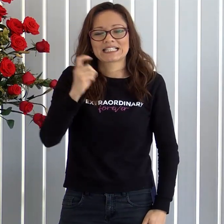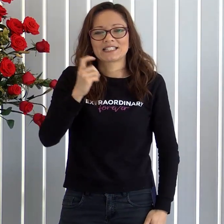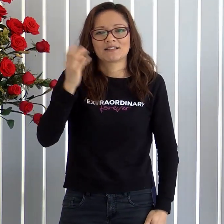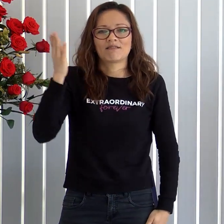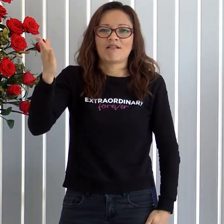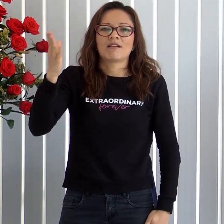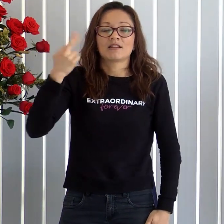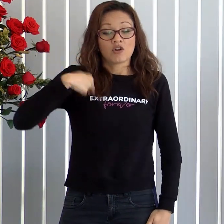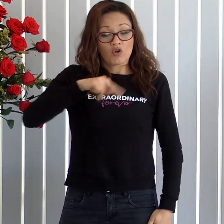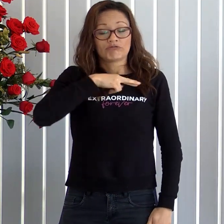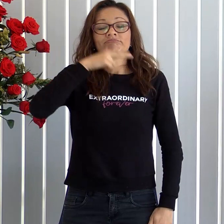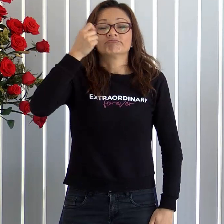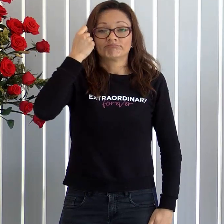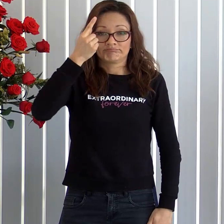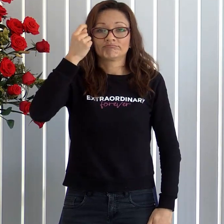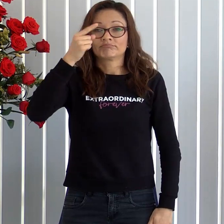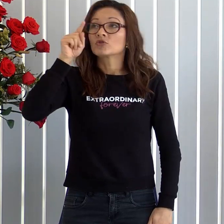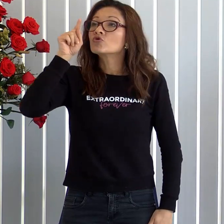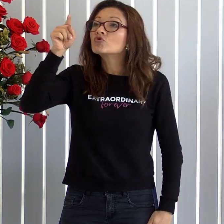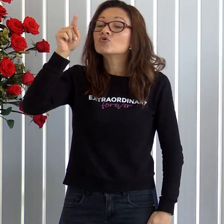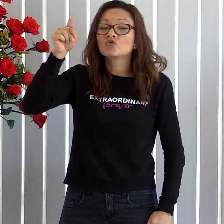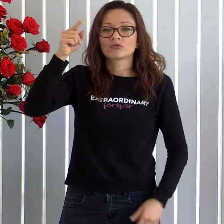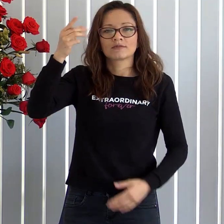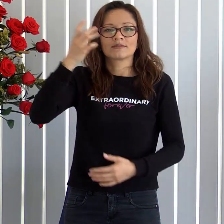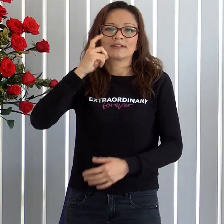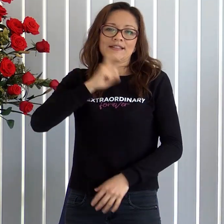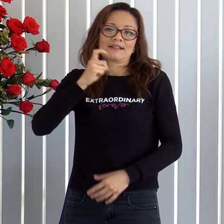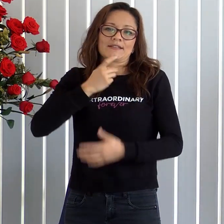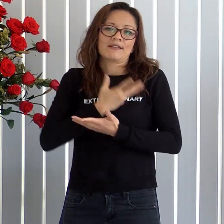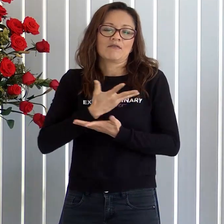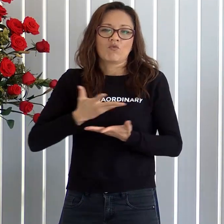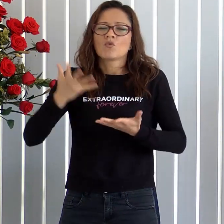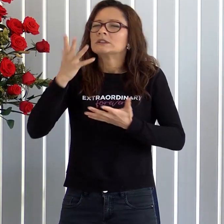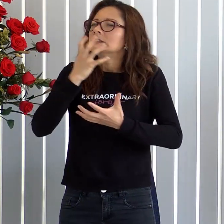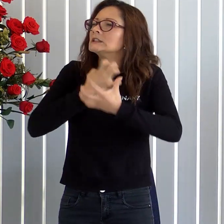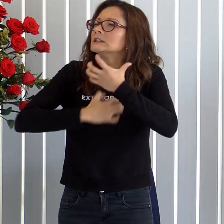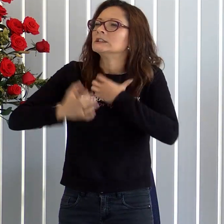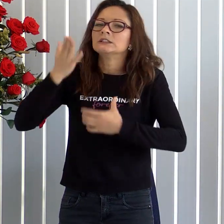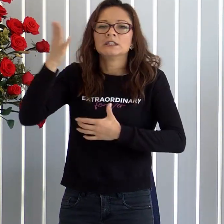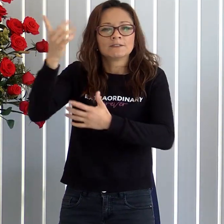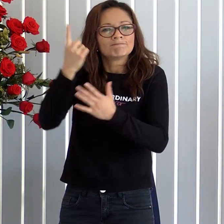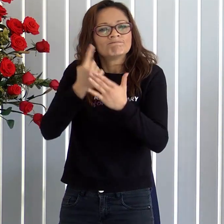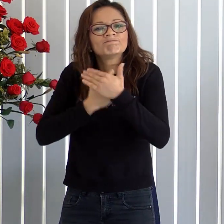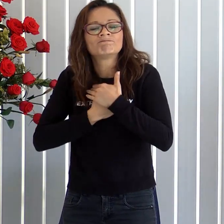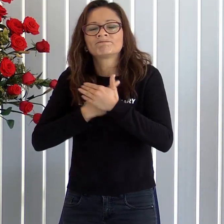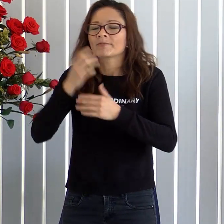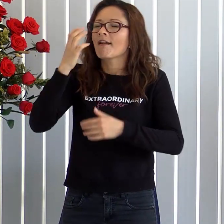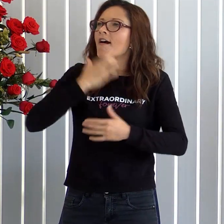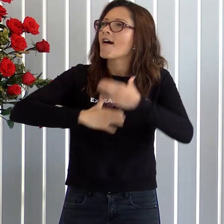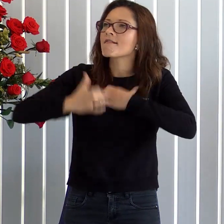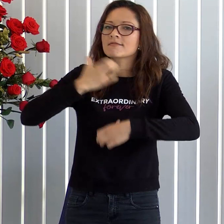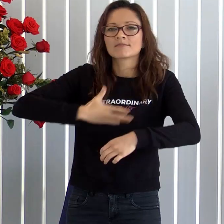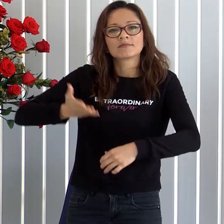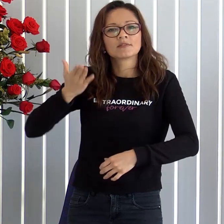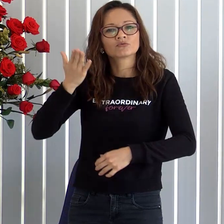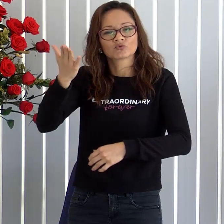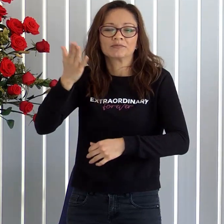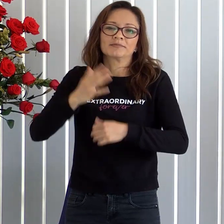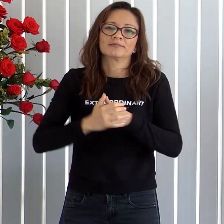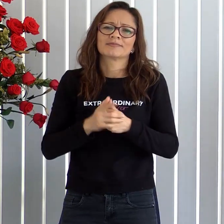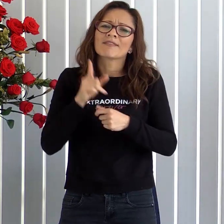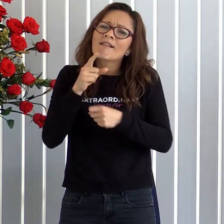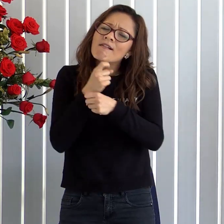que nosotros entendamos que tú eres nuestra necesidad, que nosotros te necesitamos, te anhelamos, por ende